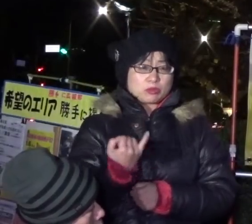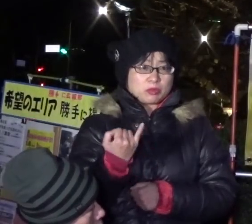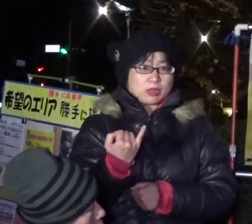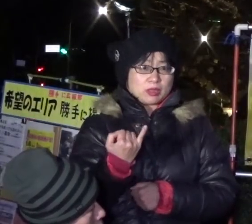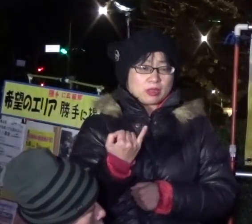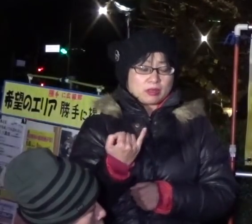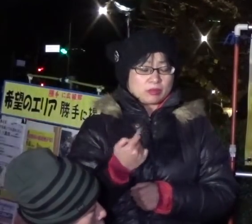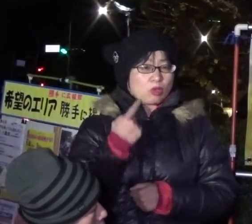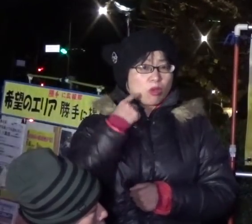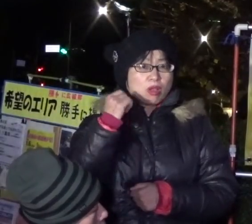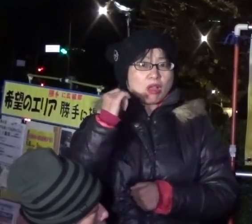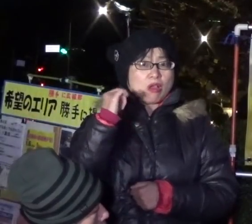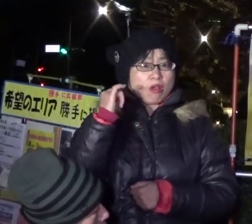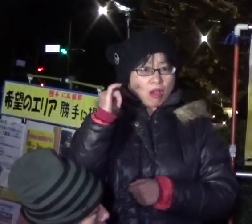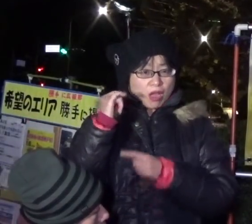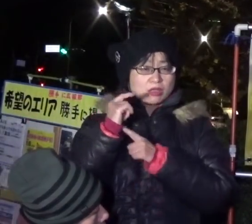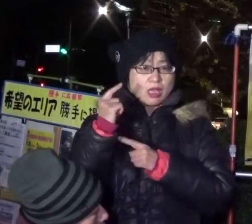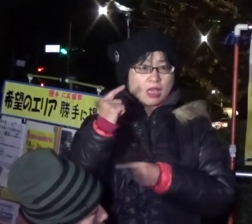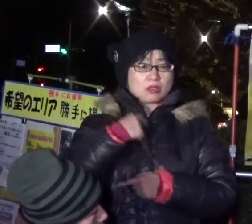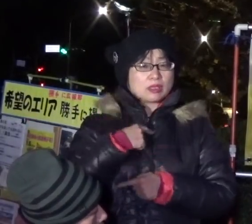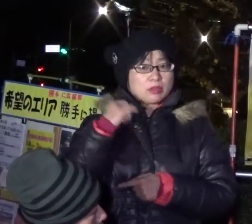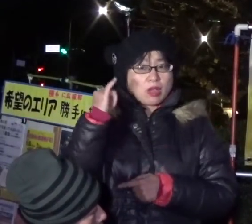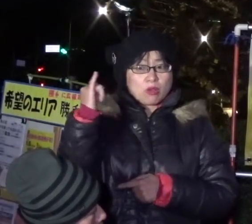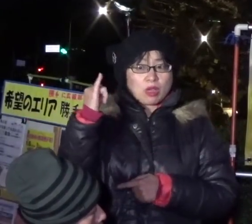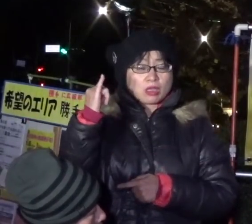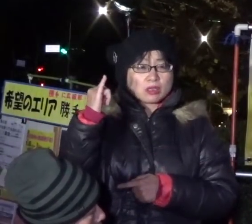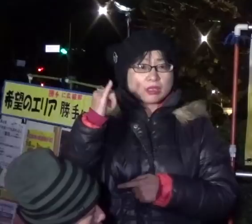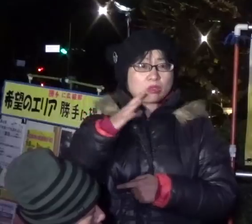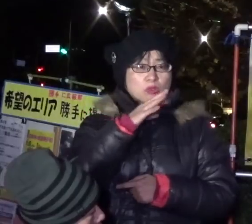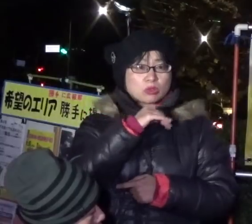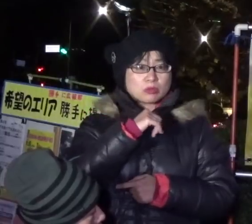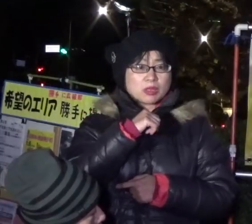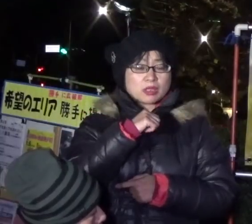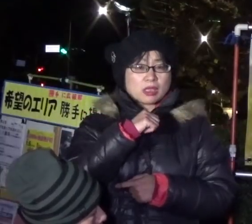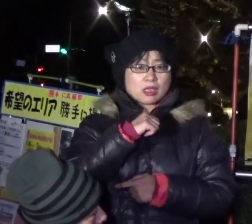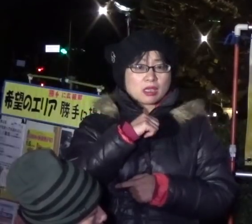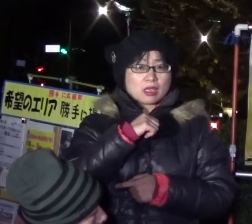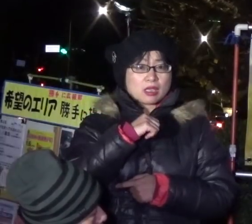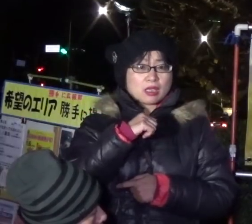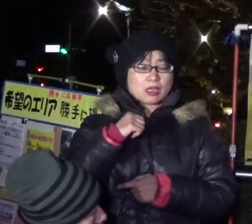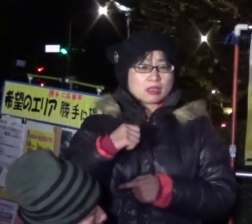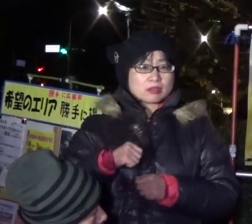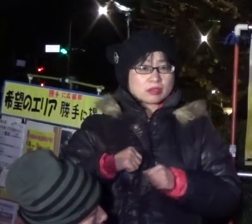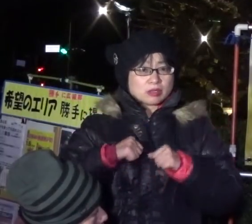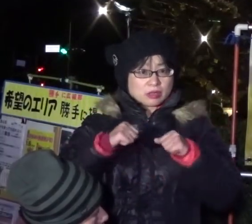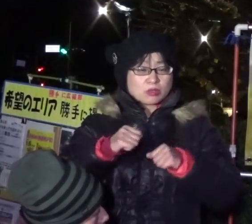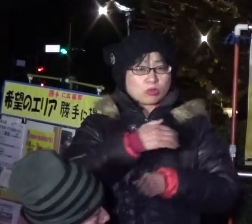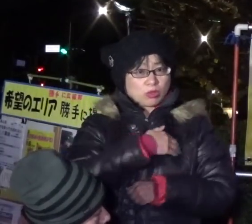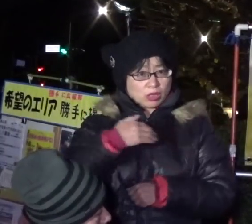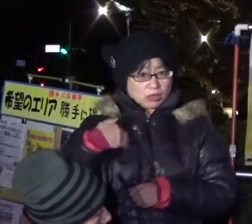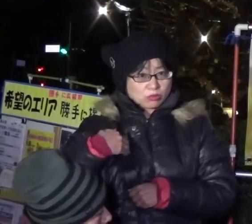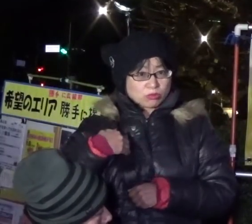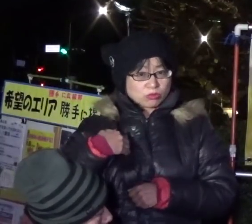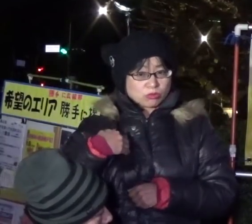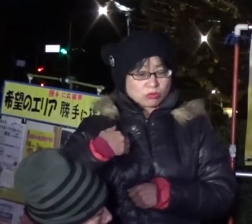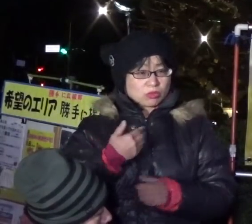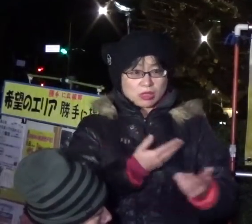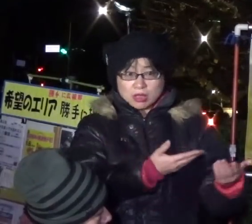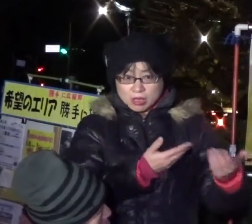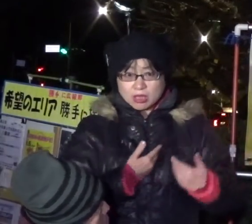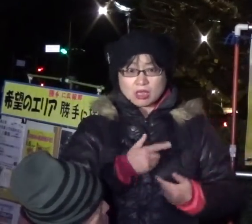母さん、私はお母さんの年まで生きられるのって聞いてきた時に、これ